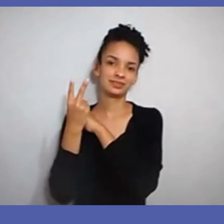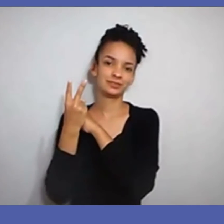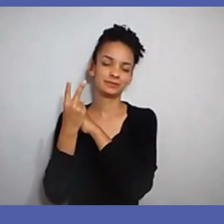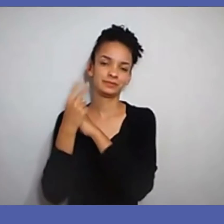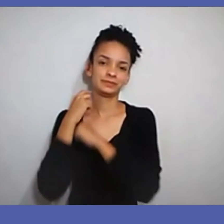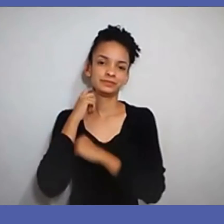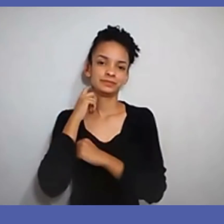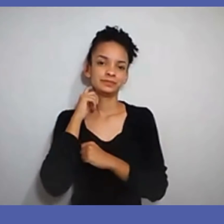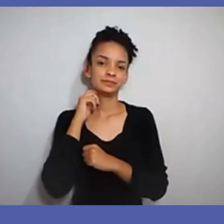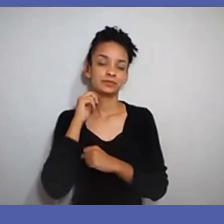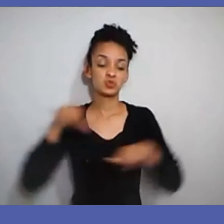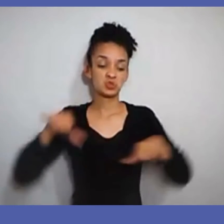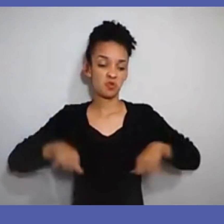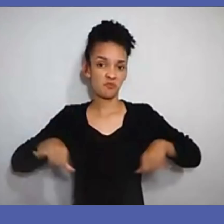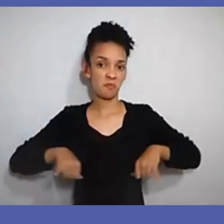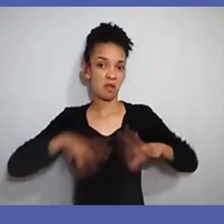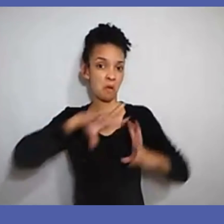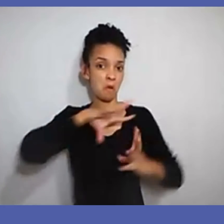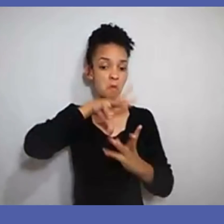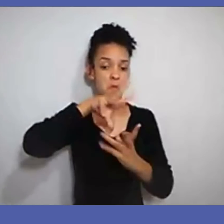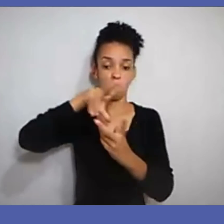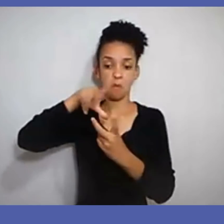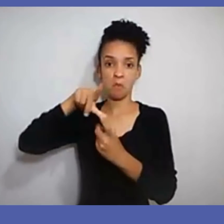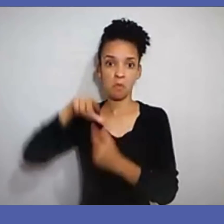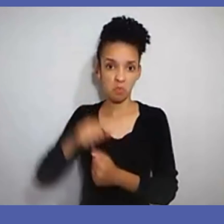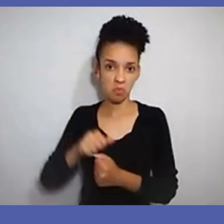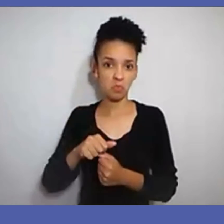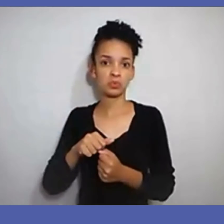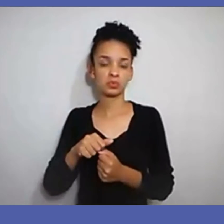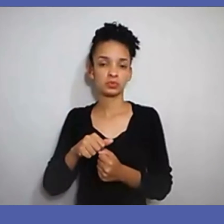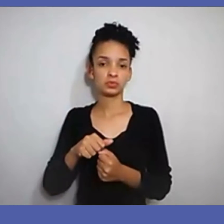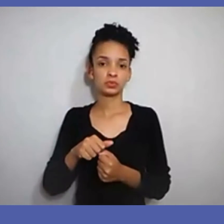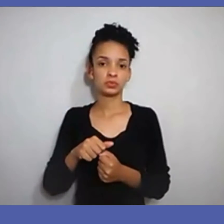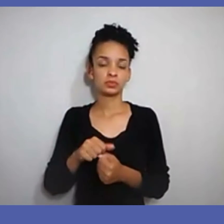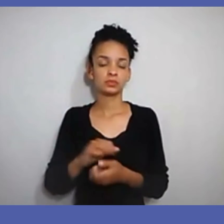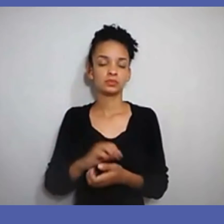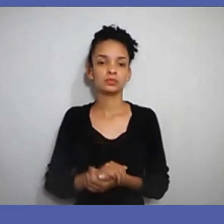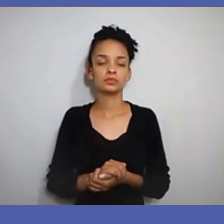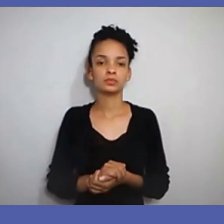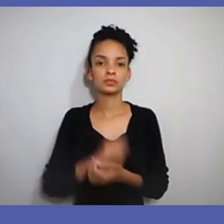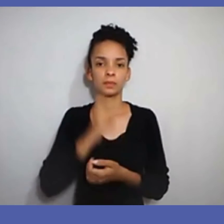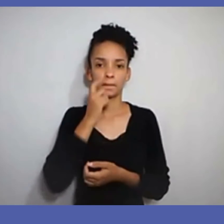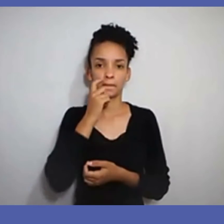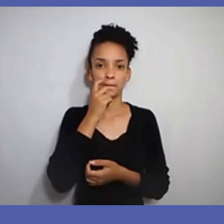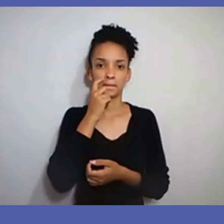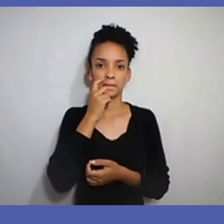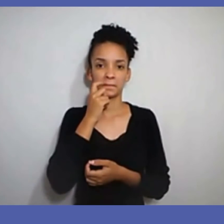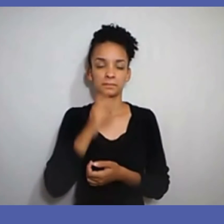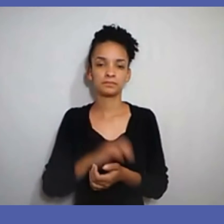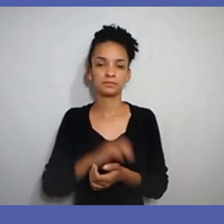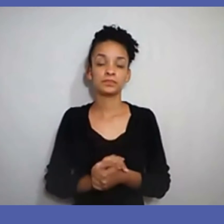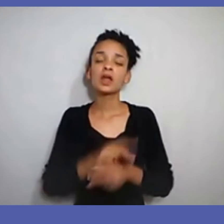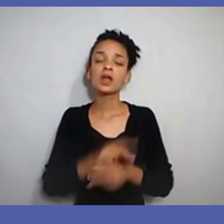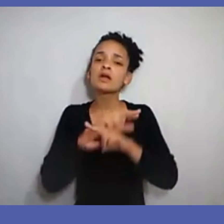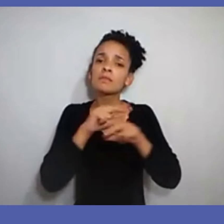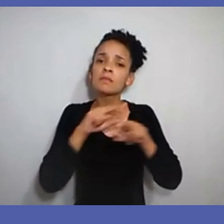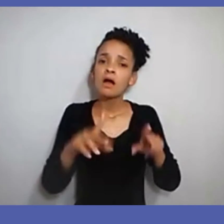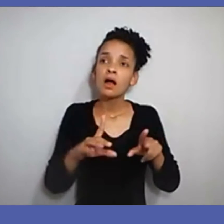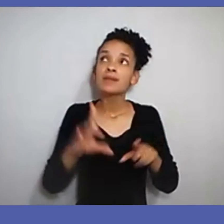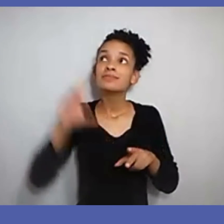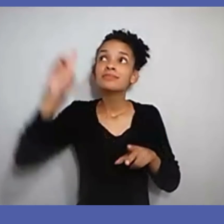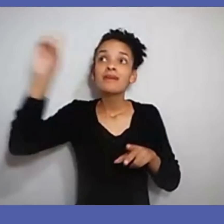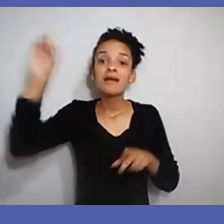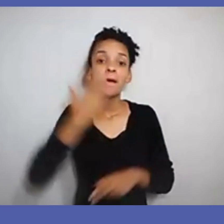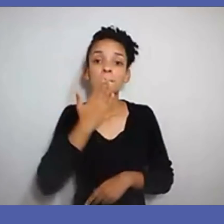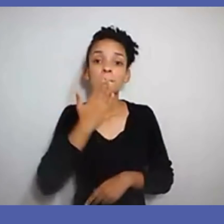inteiro, para experimentar os que habitam sobre a terra. Irmãos, Deus promete aos vencedores, promete à